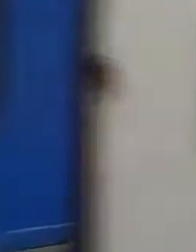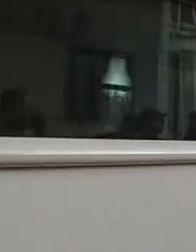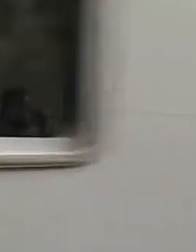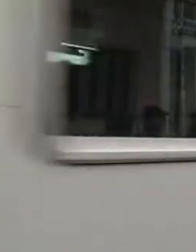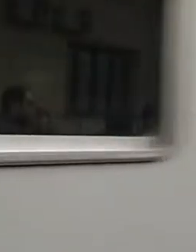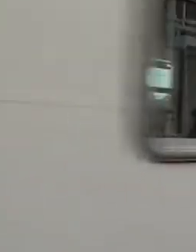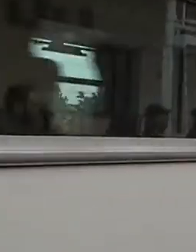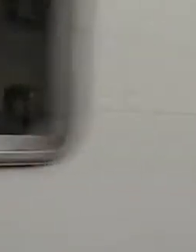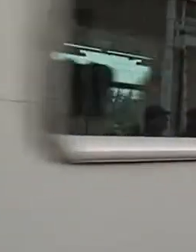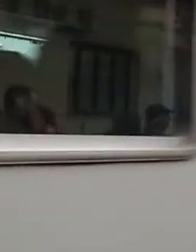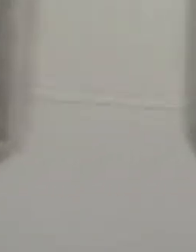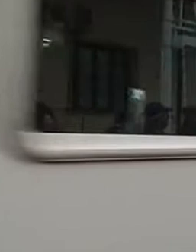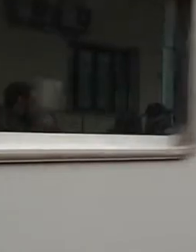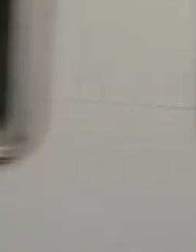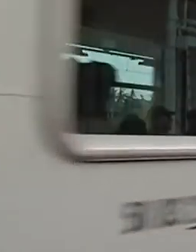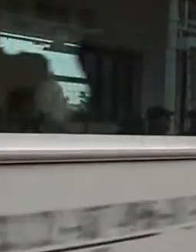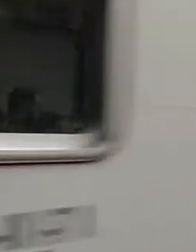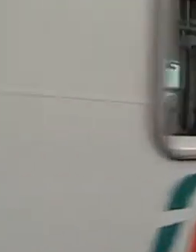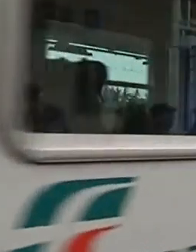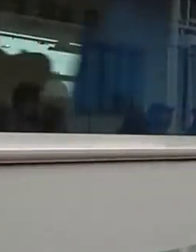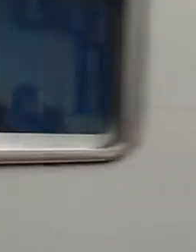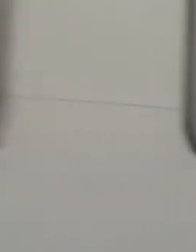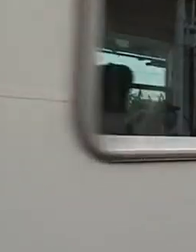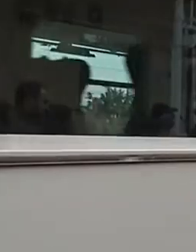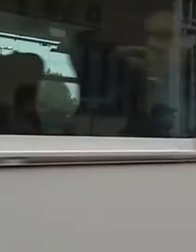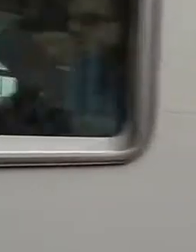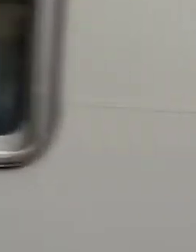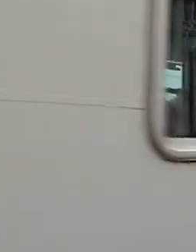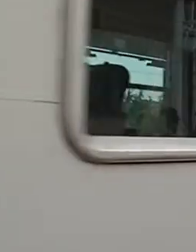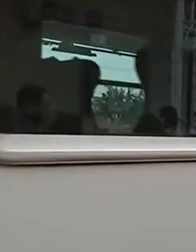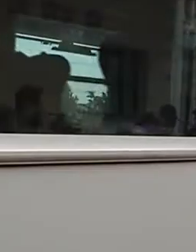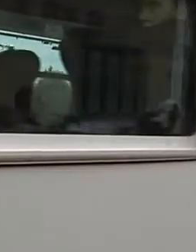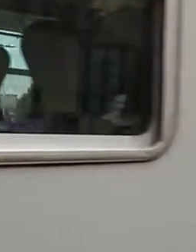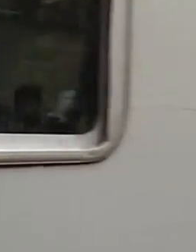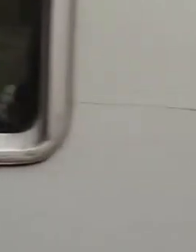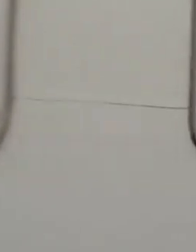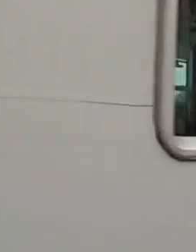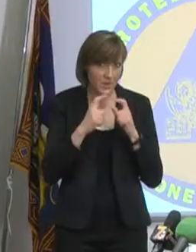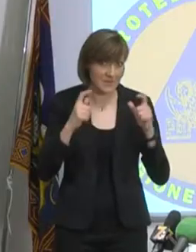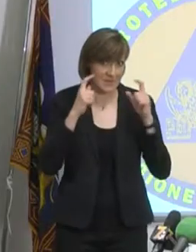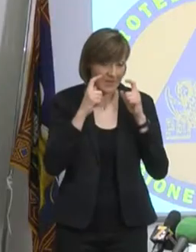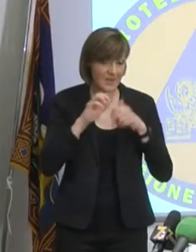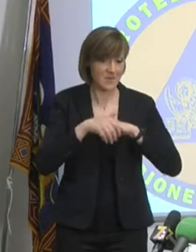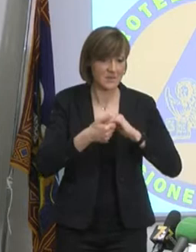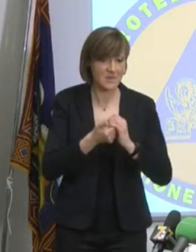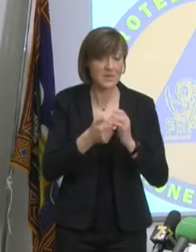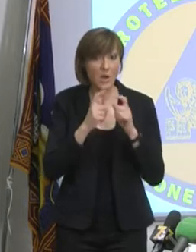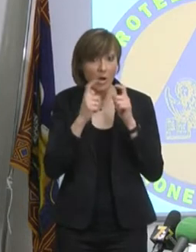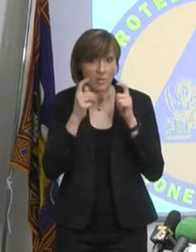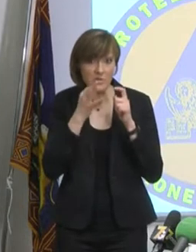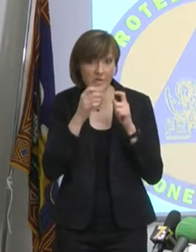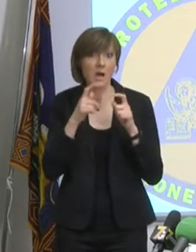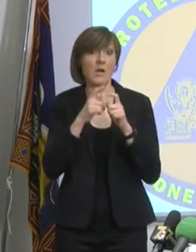incidere sulla capienza dei mezzi, ma attenzione, l'obbligo a portare la mascherina a bordo sarà tassativo. Obbligo vuol dire che è